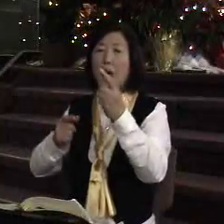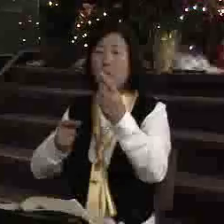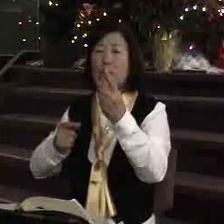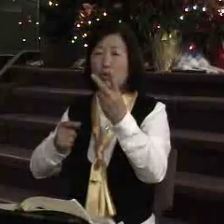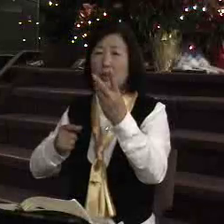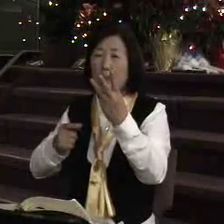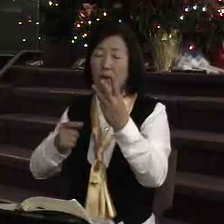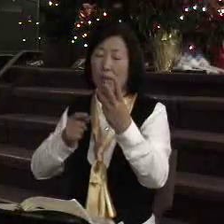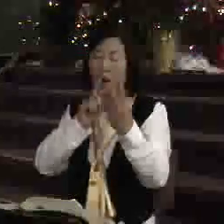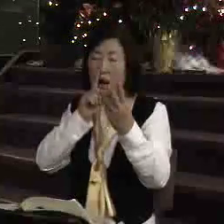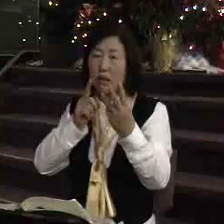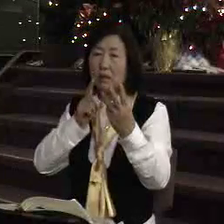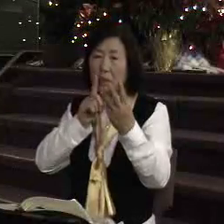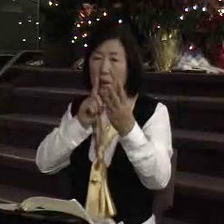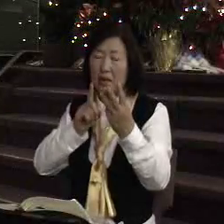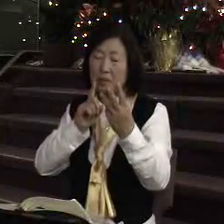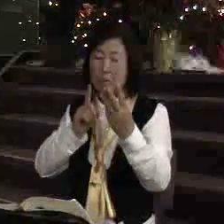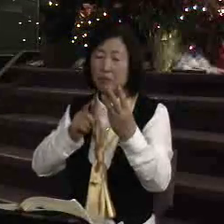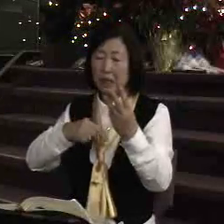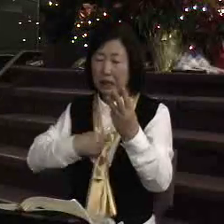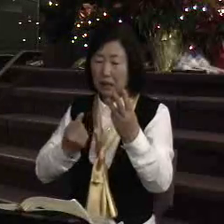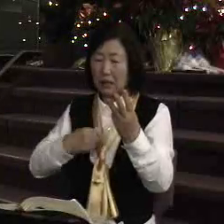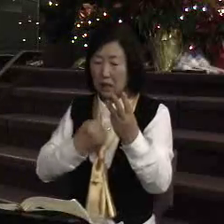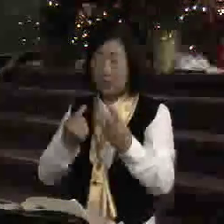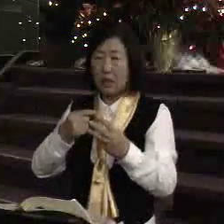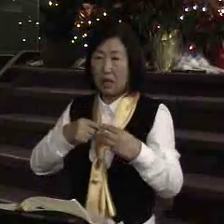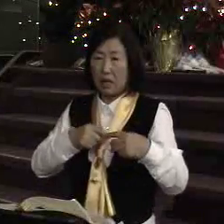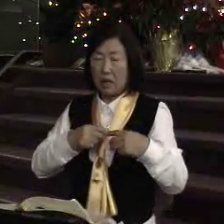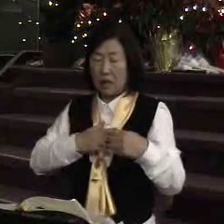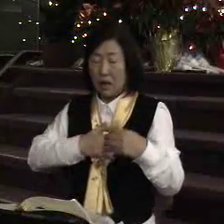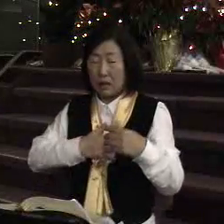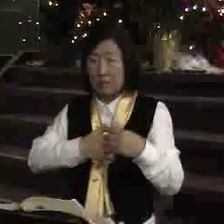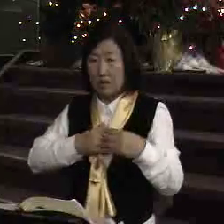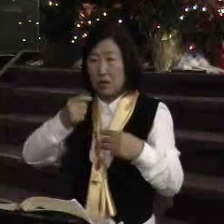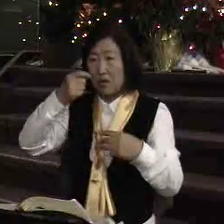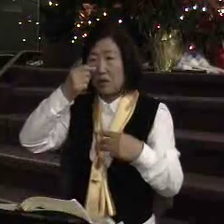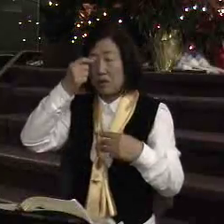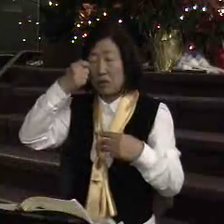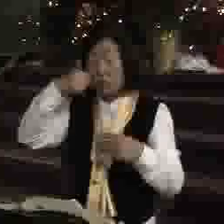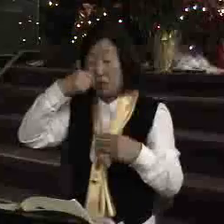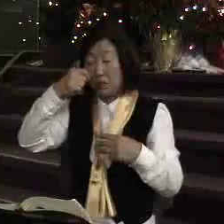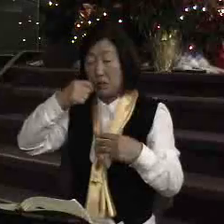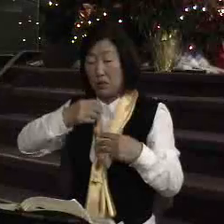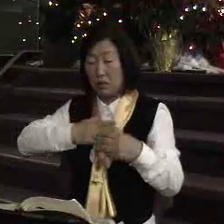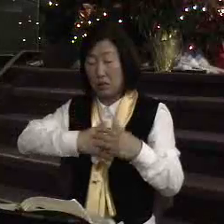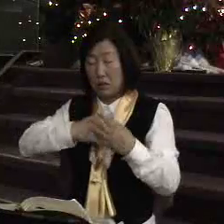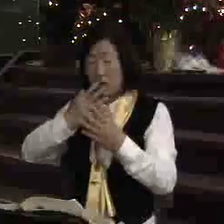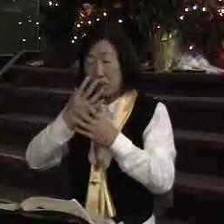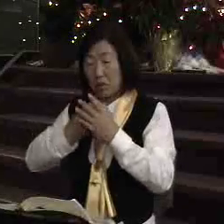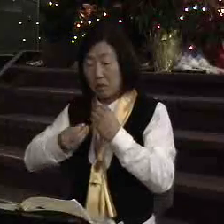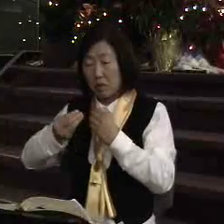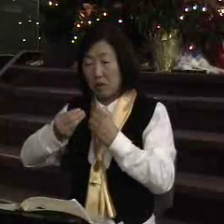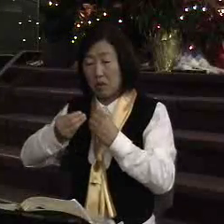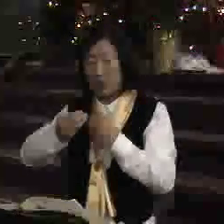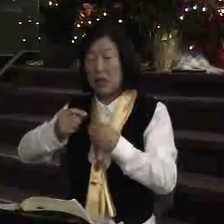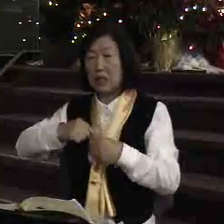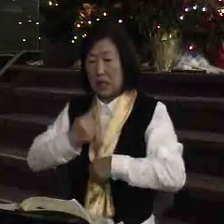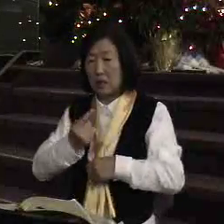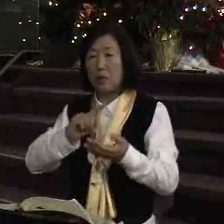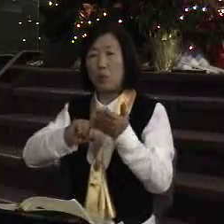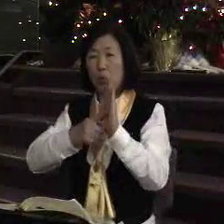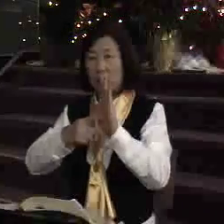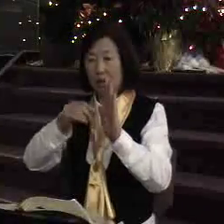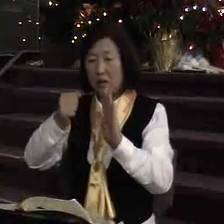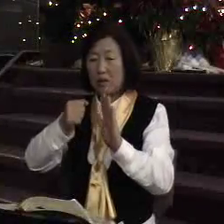날 묵상하는데 하나님께서 자신의 가슴을, 그 눈물 젖은 가슴을 자신의 표현을 하는 것입니다.